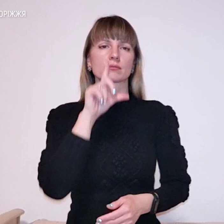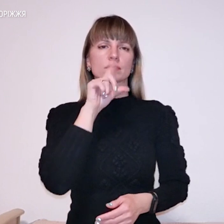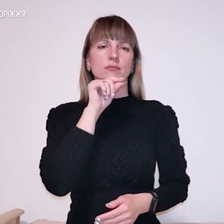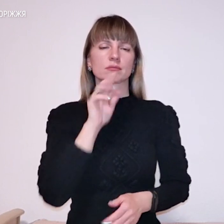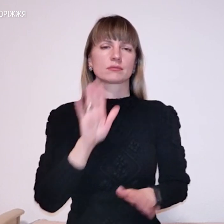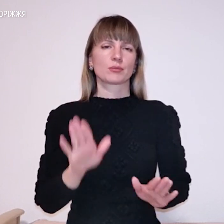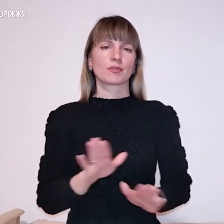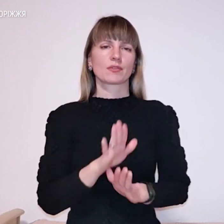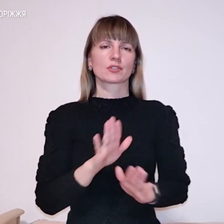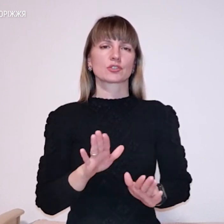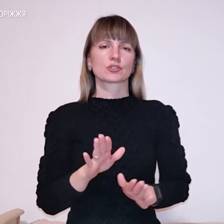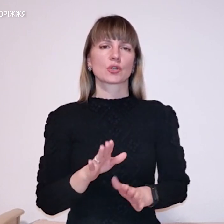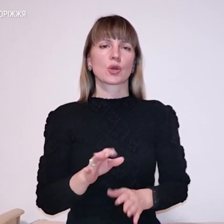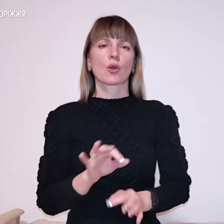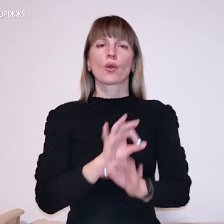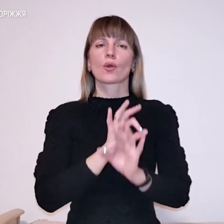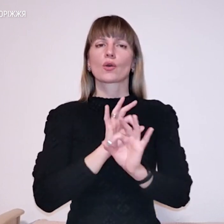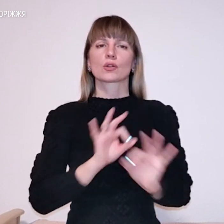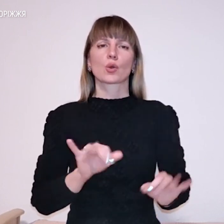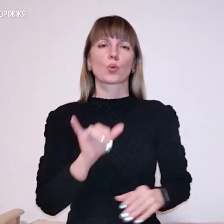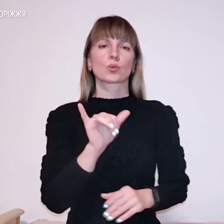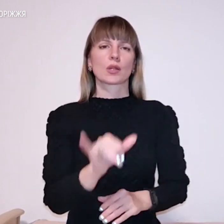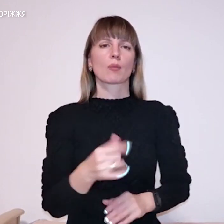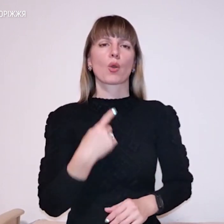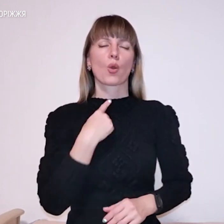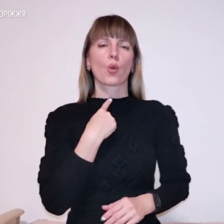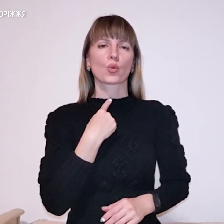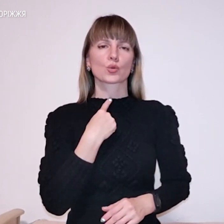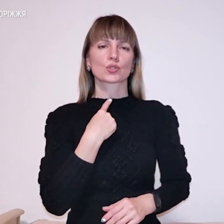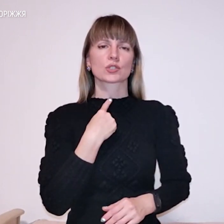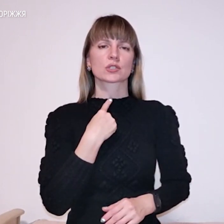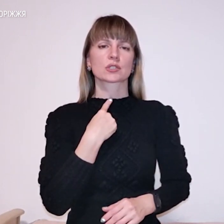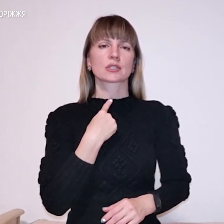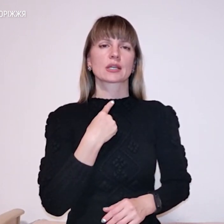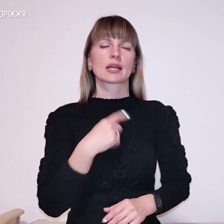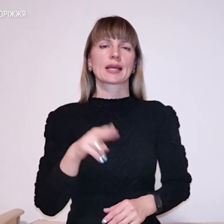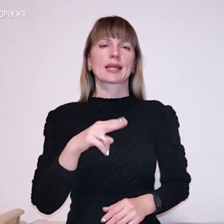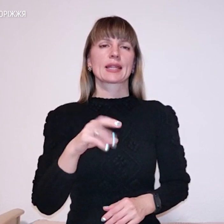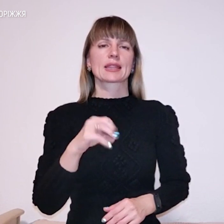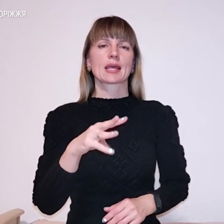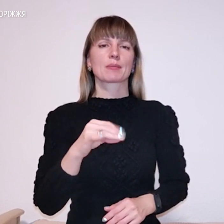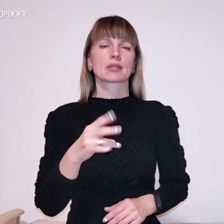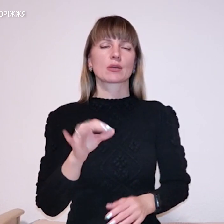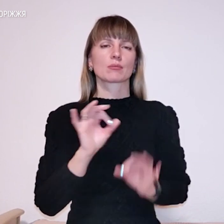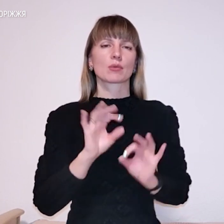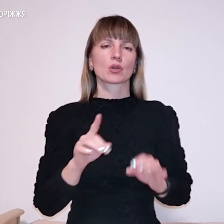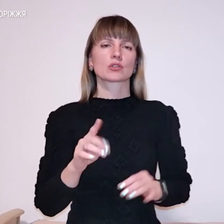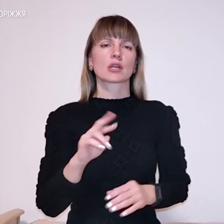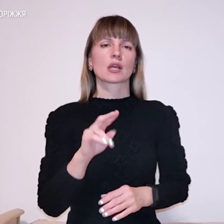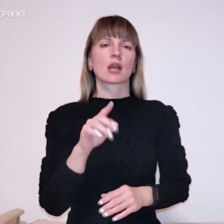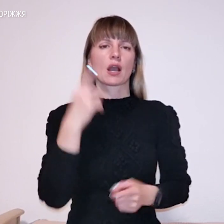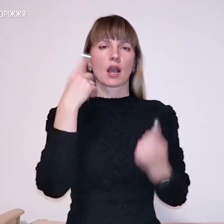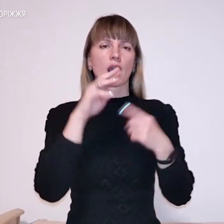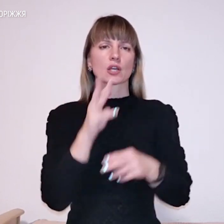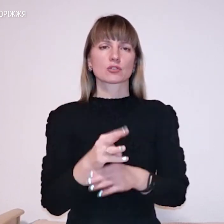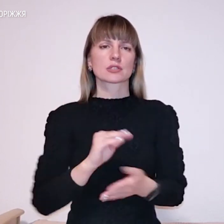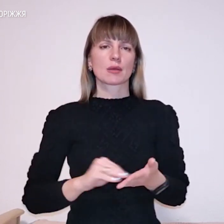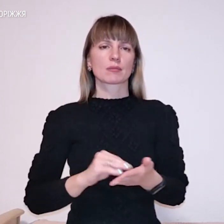кукарікаєш. Чудовий у тебе голос!» Світлана Демеденко пояснює, після того, як казку записали, їх завантажують